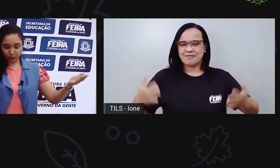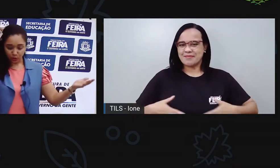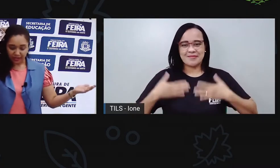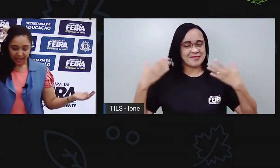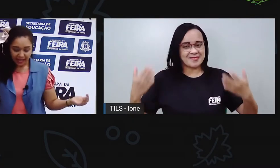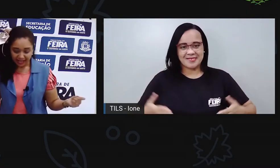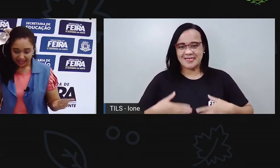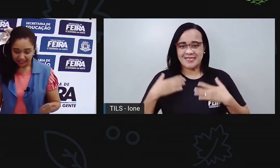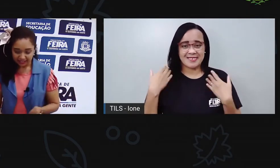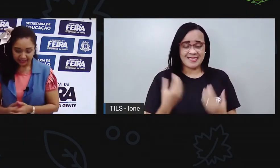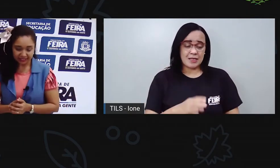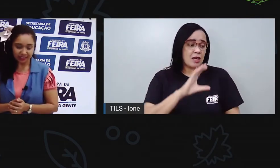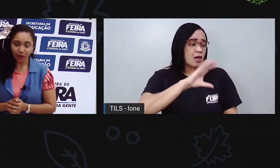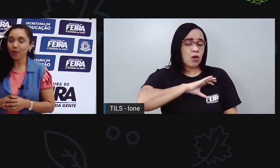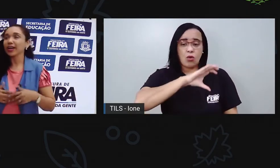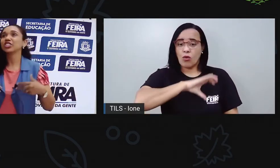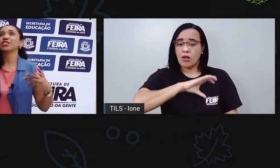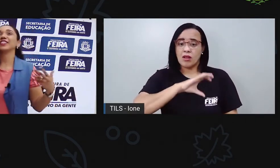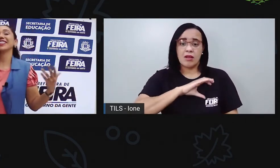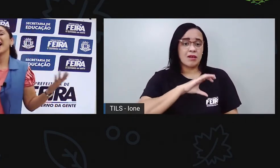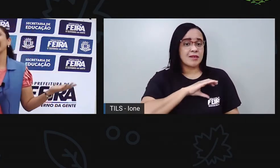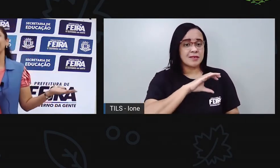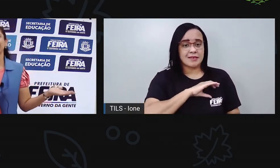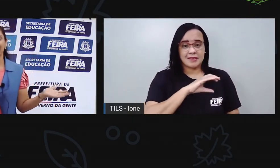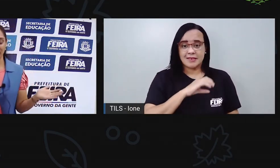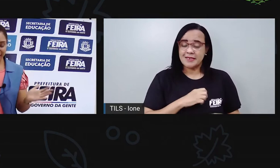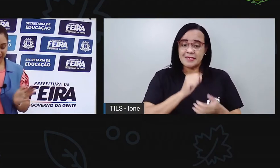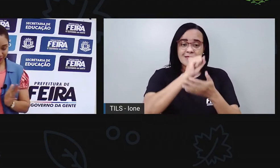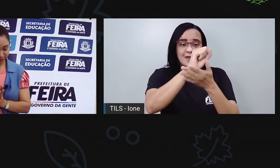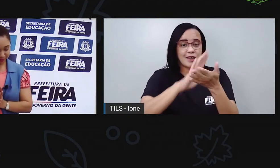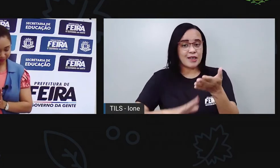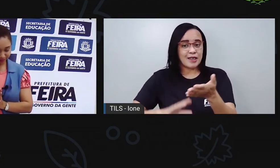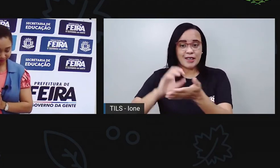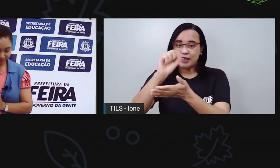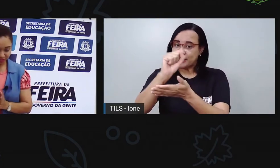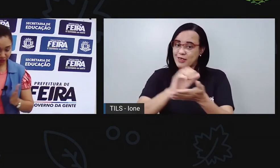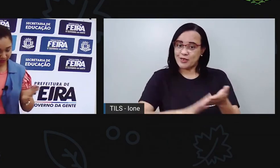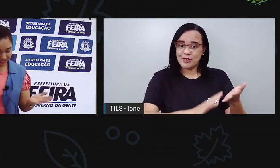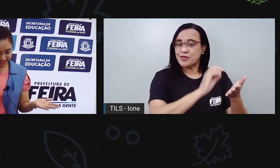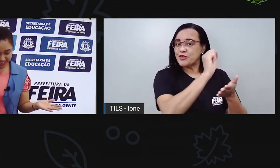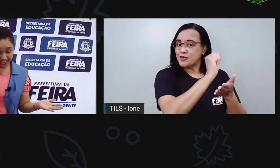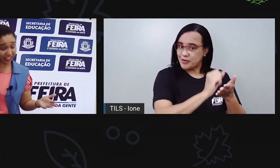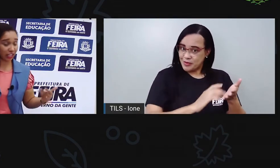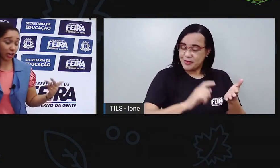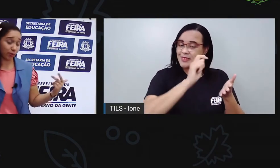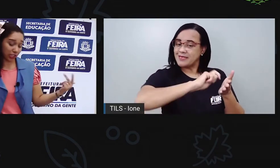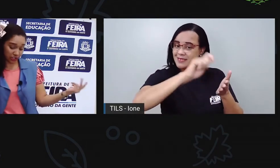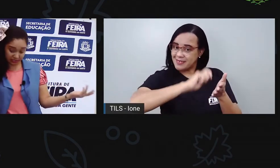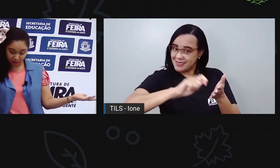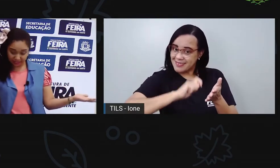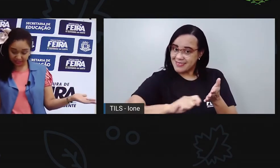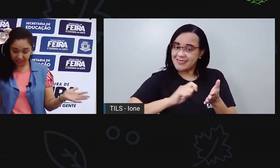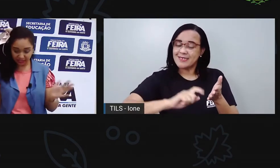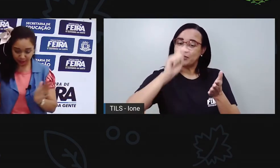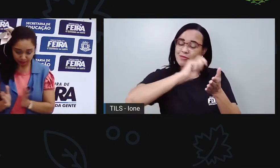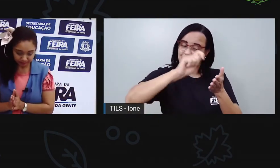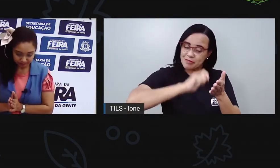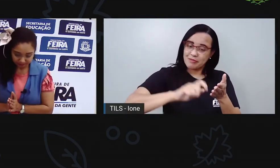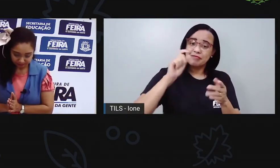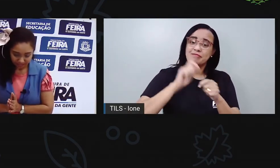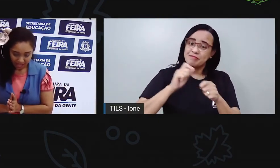Vendo os colegas, com atividades que gostavam de fazer, que geralmente eles